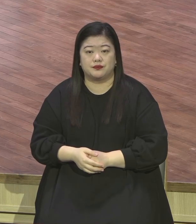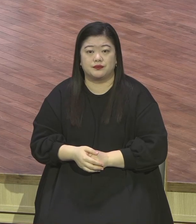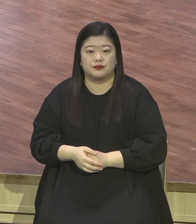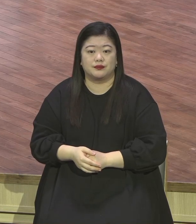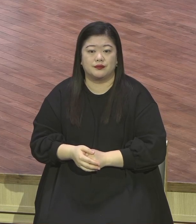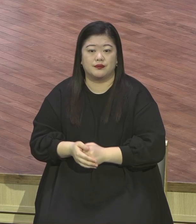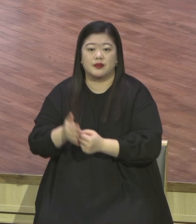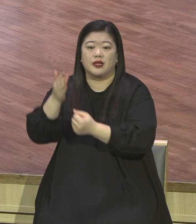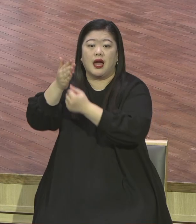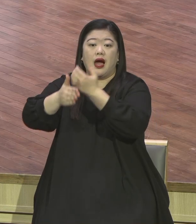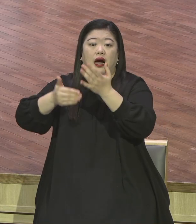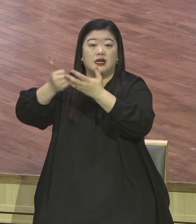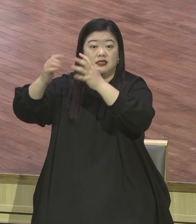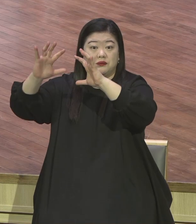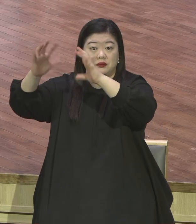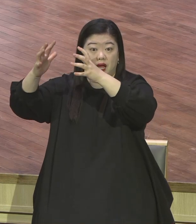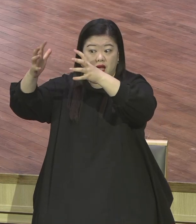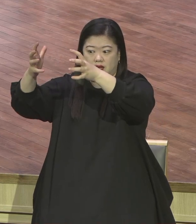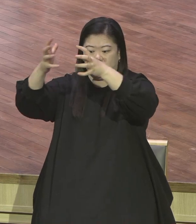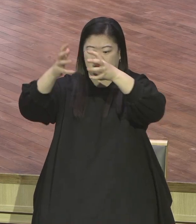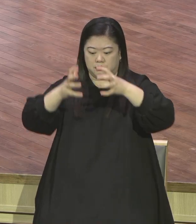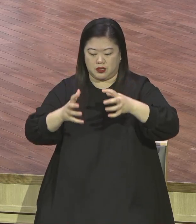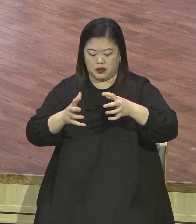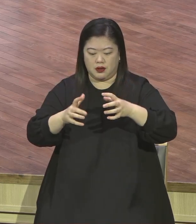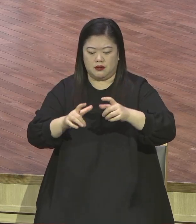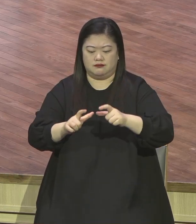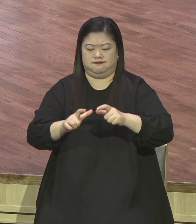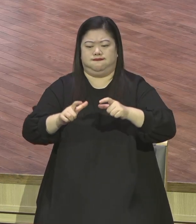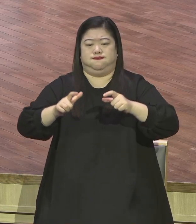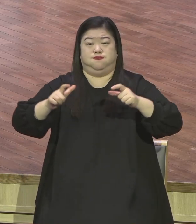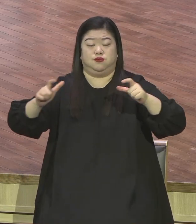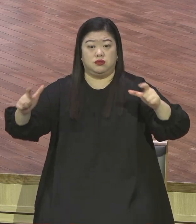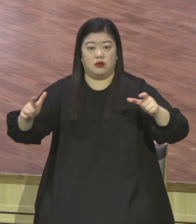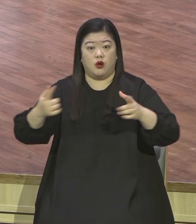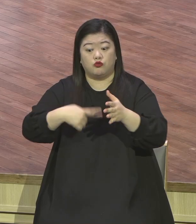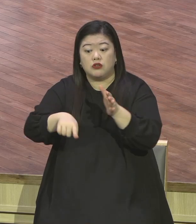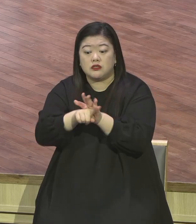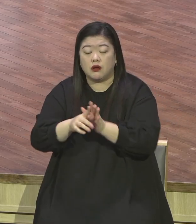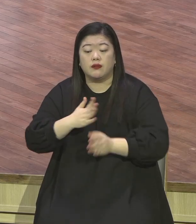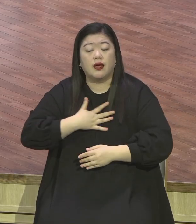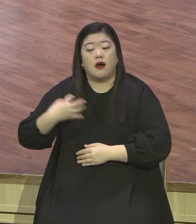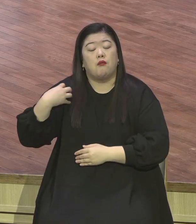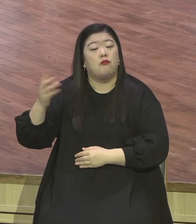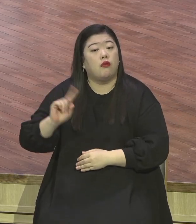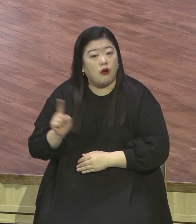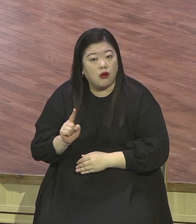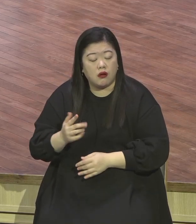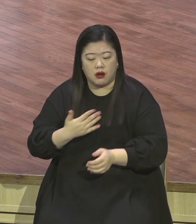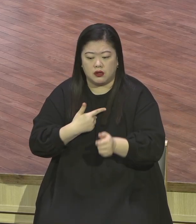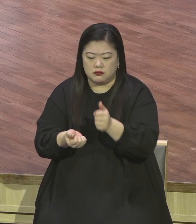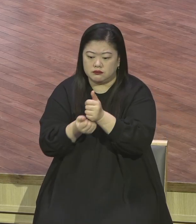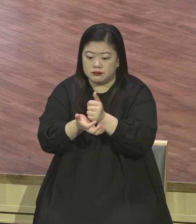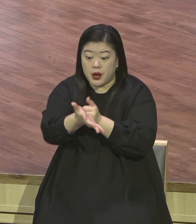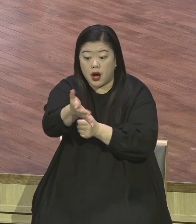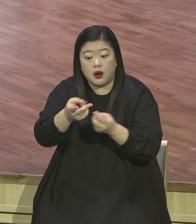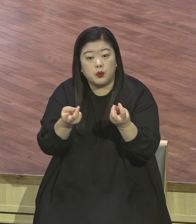일에 어떻게 하면 이 교회를 어떻게 하면 이 현장을 어떻게 하면 저 사람을